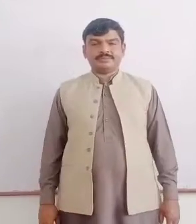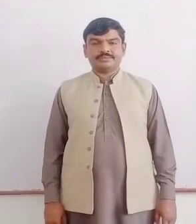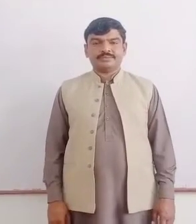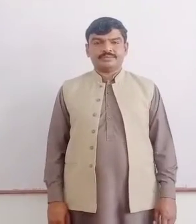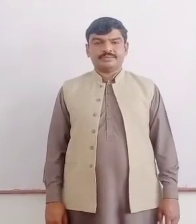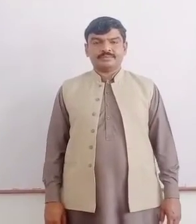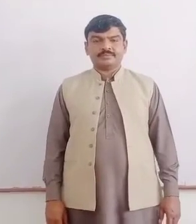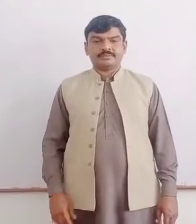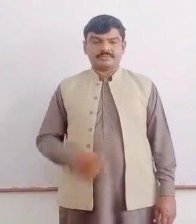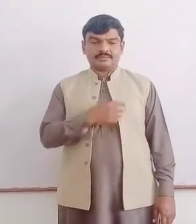سنگ دل،